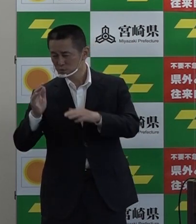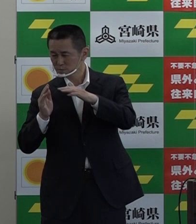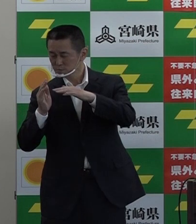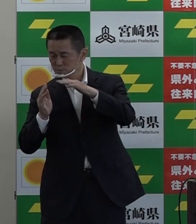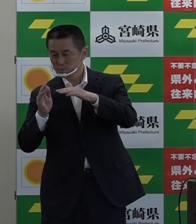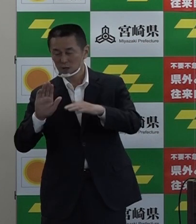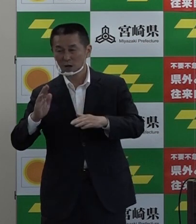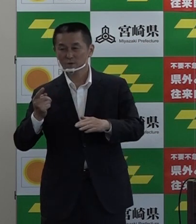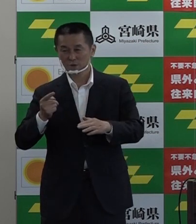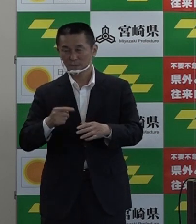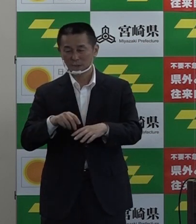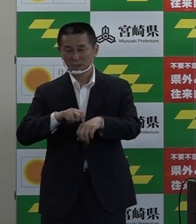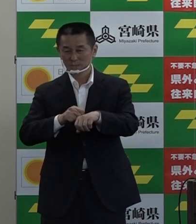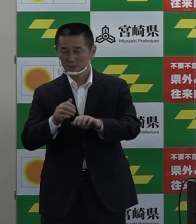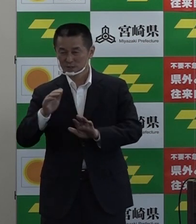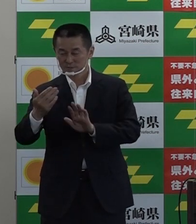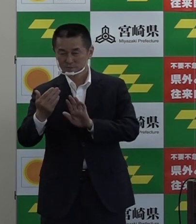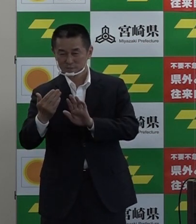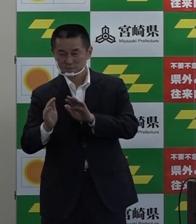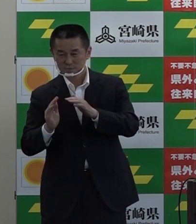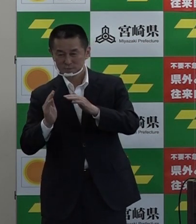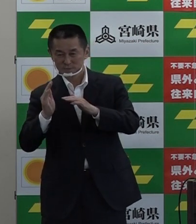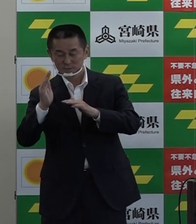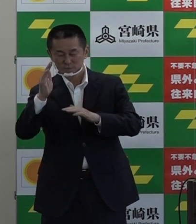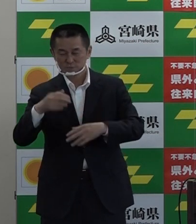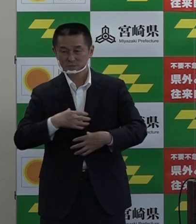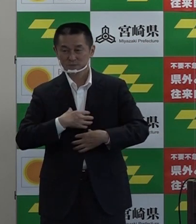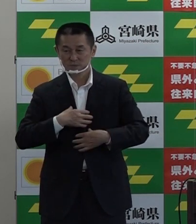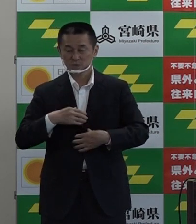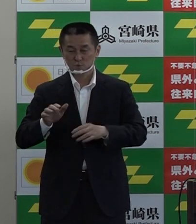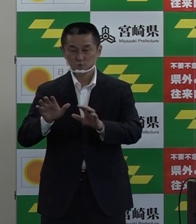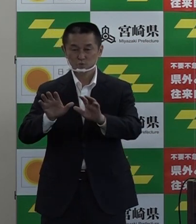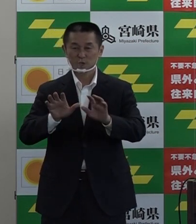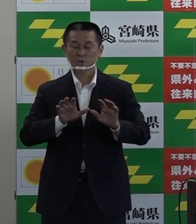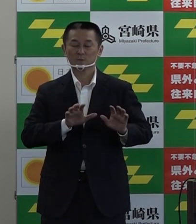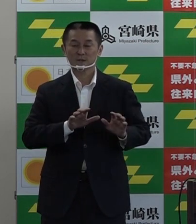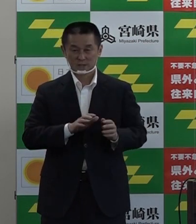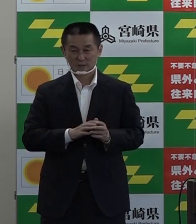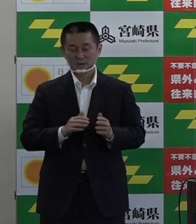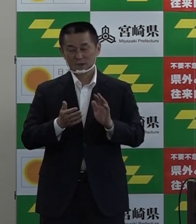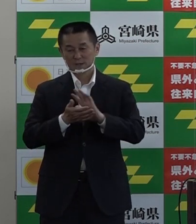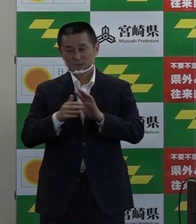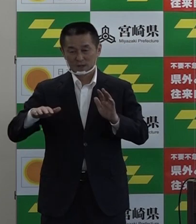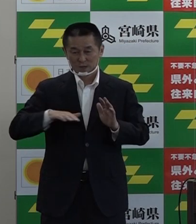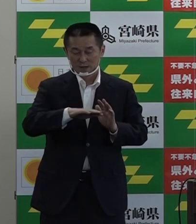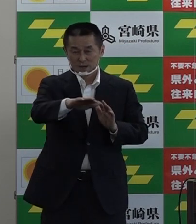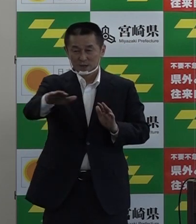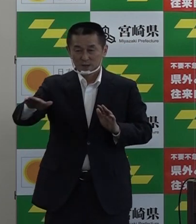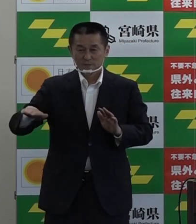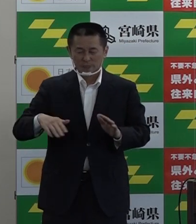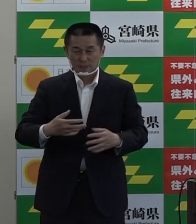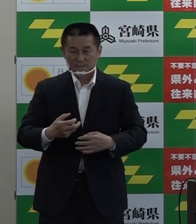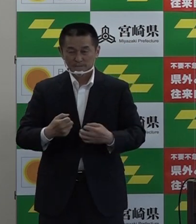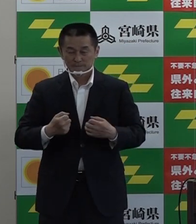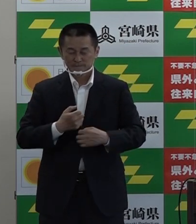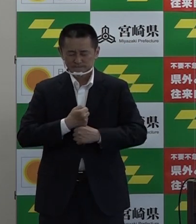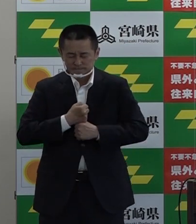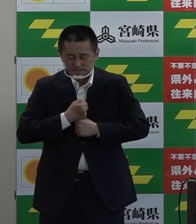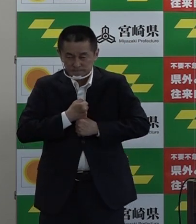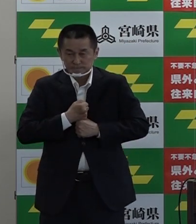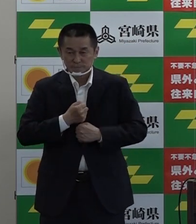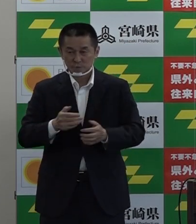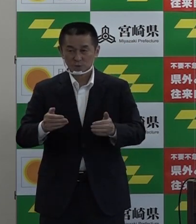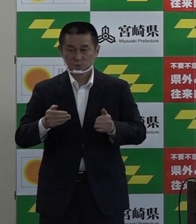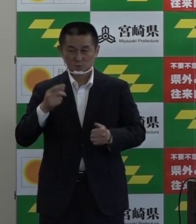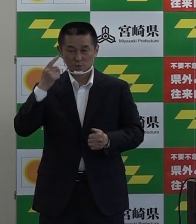非常にこう厳しい状況があるということを受け止めてですね、今県下全域をより強く引き締める必要があるのではないか